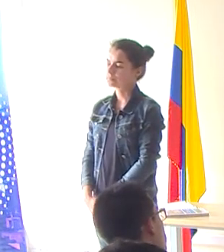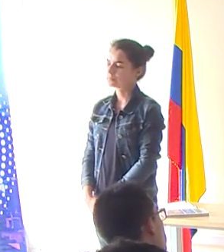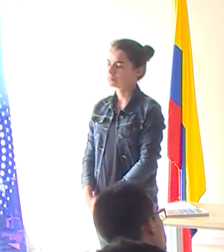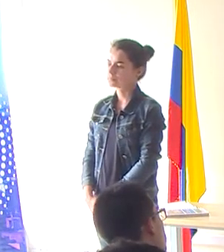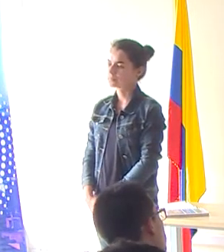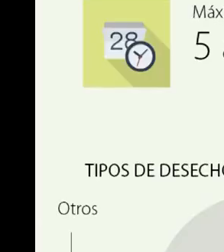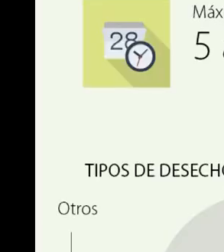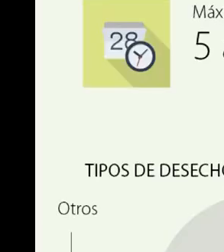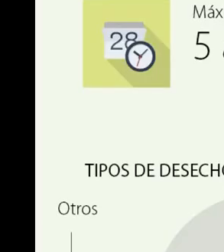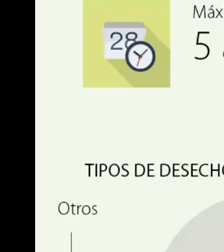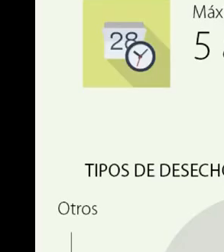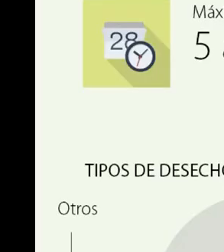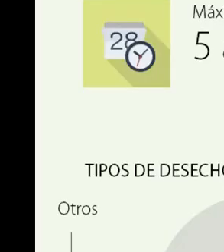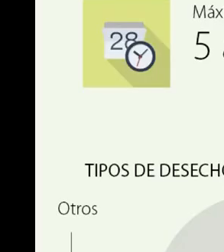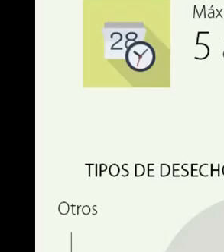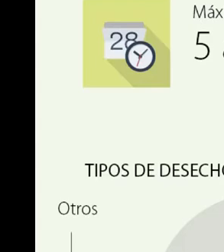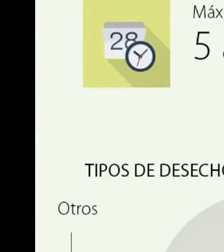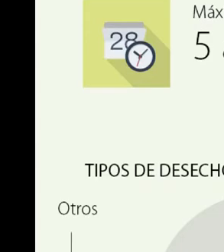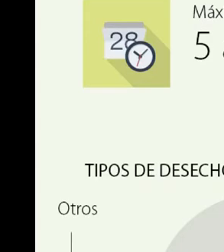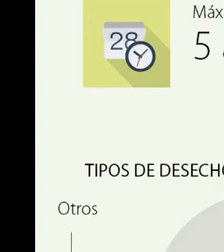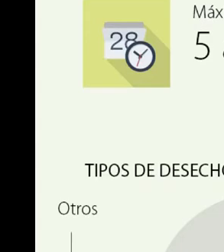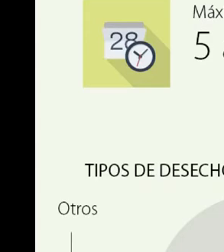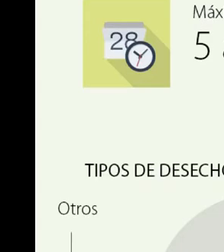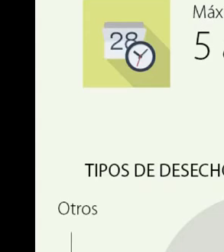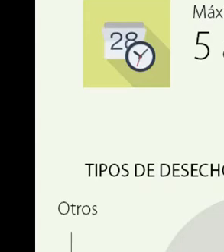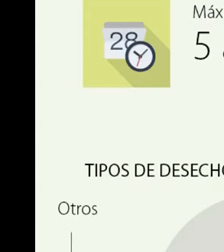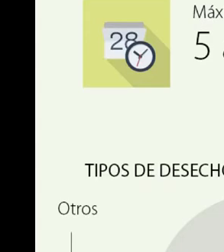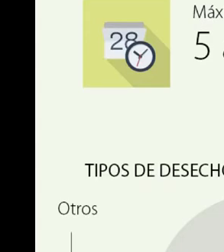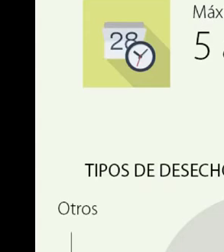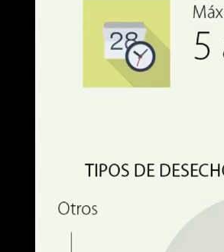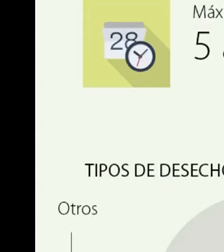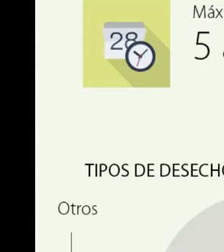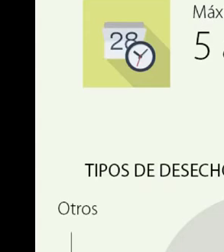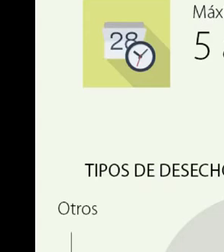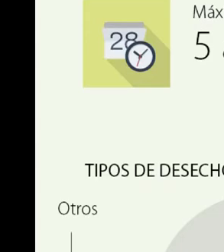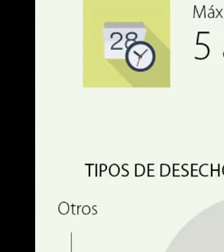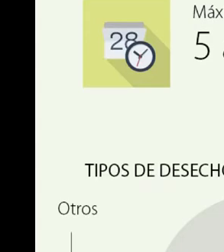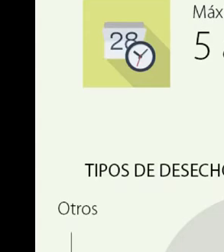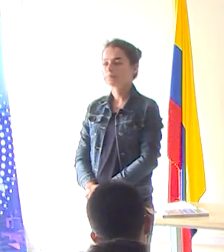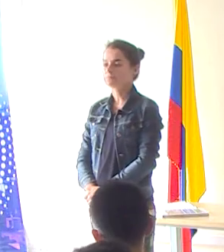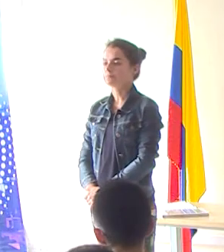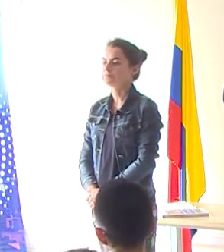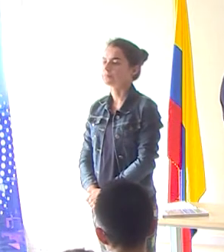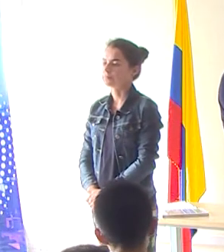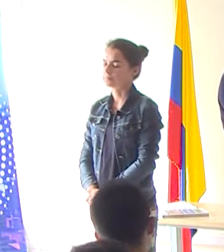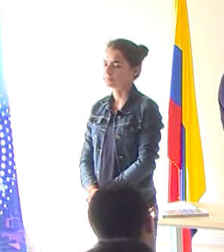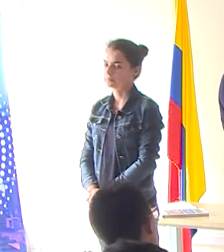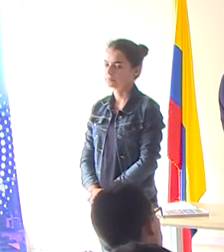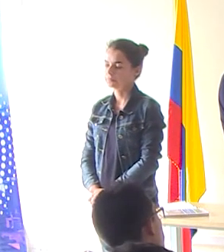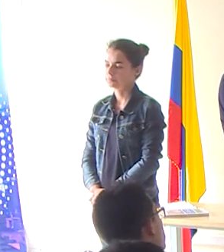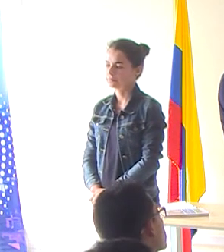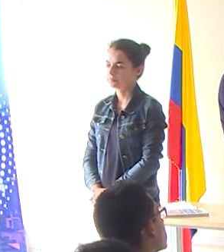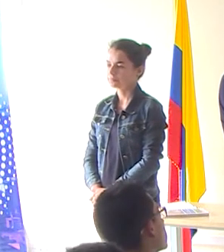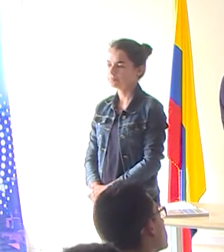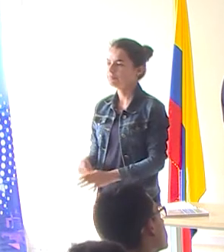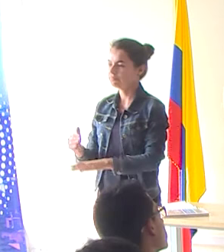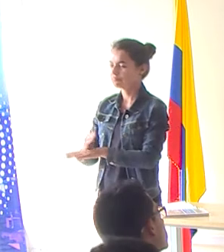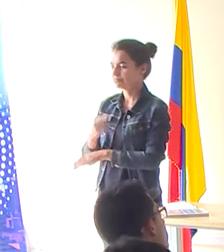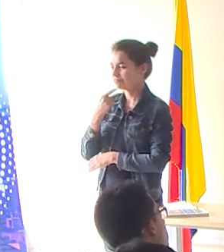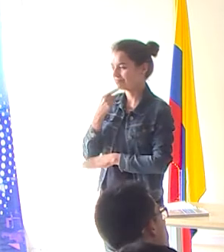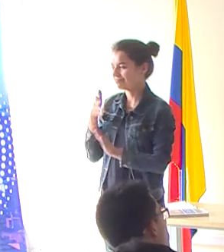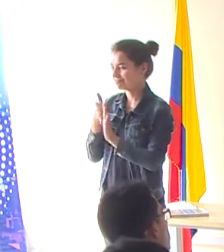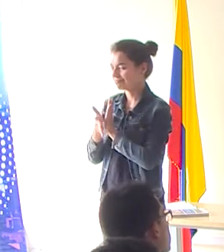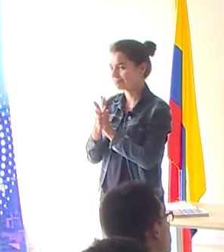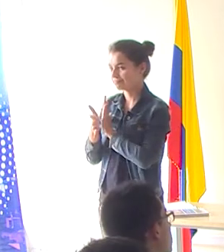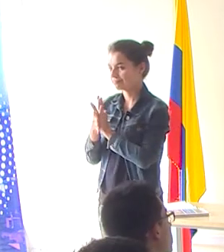siguiente por favor y bueno les decía acerca de